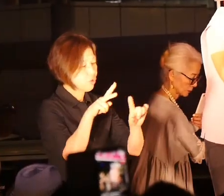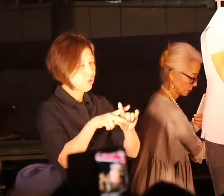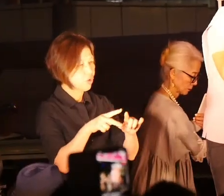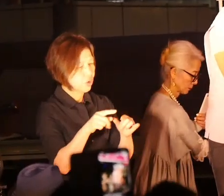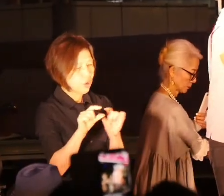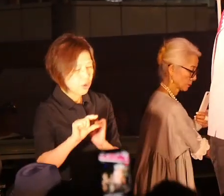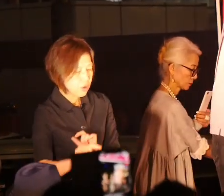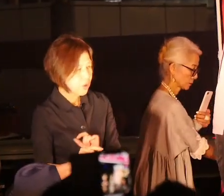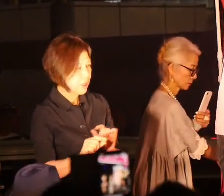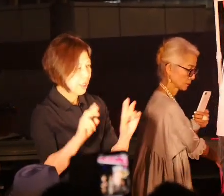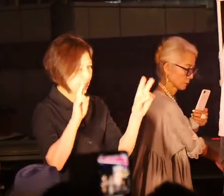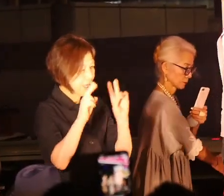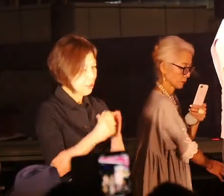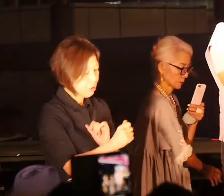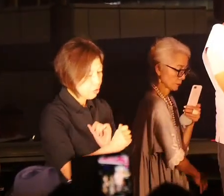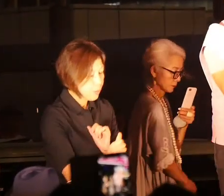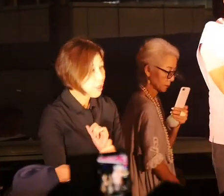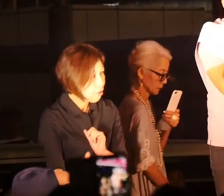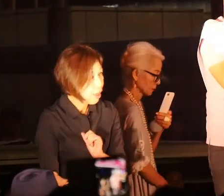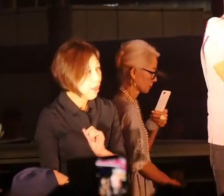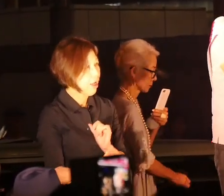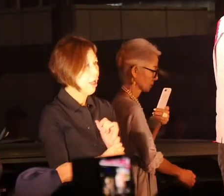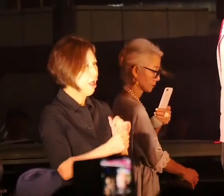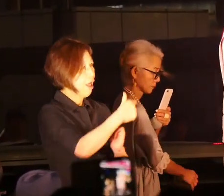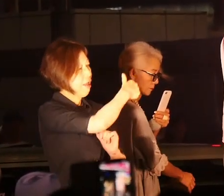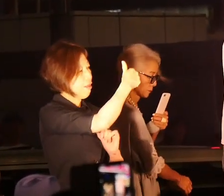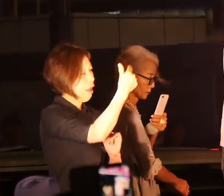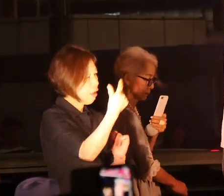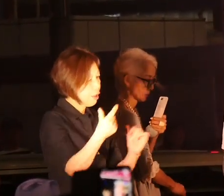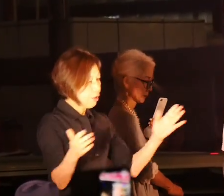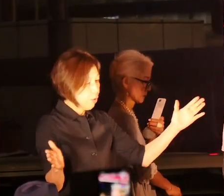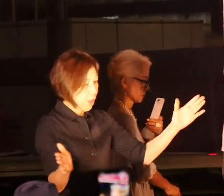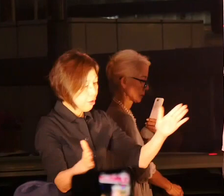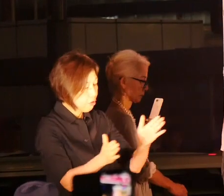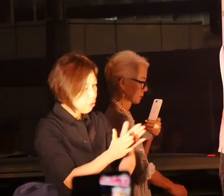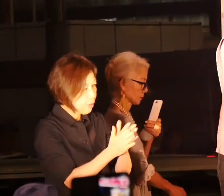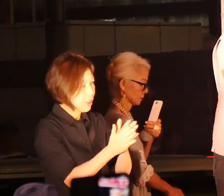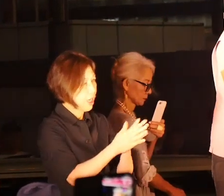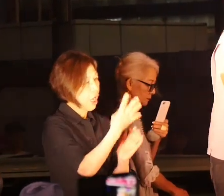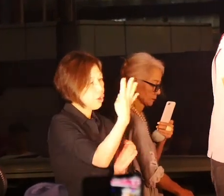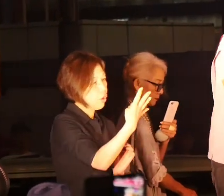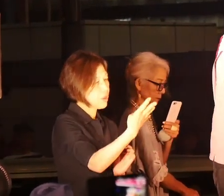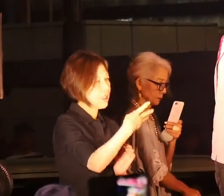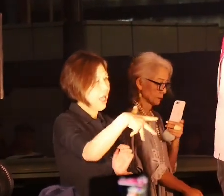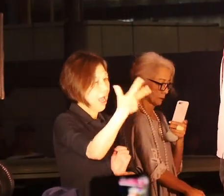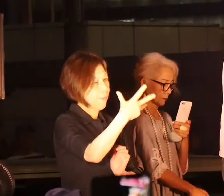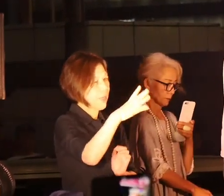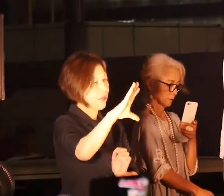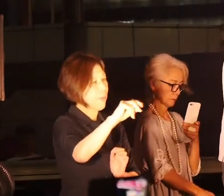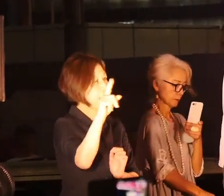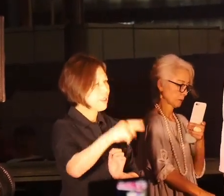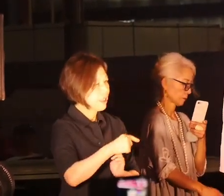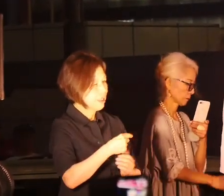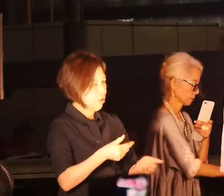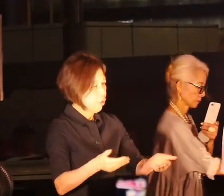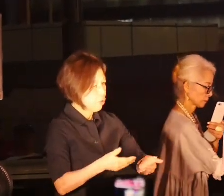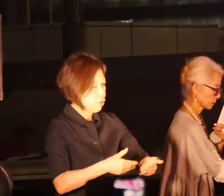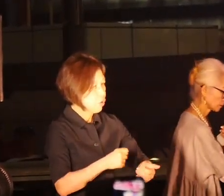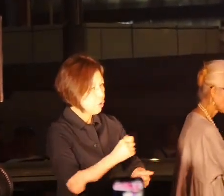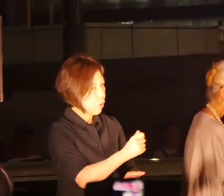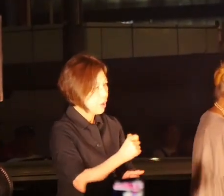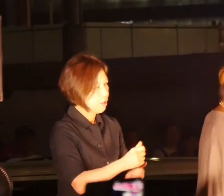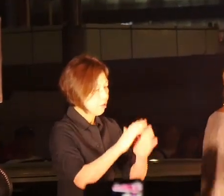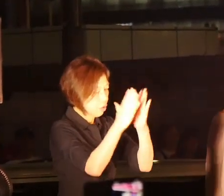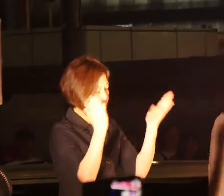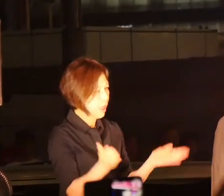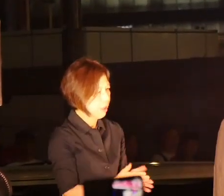か。大企業から零細企業まで含めた人数4800万人が従業員数のすべて。